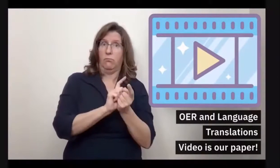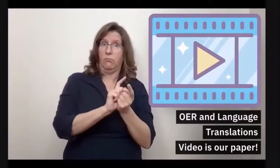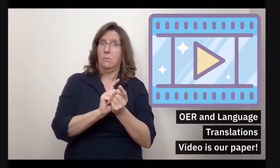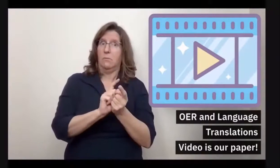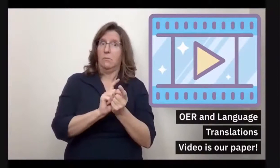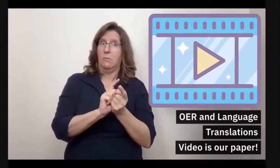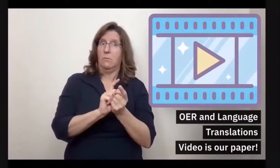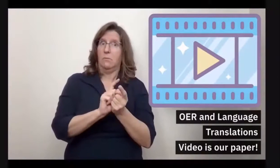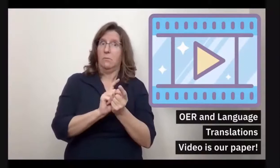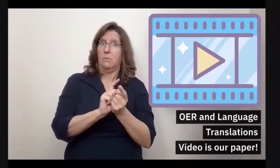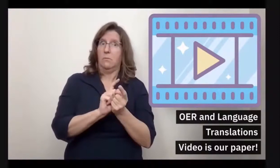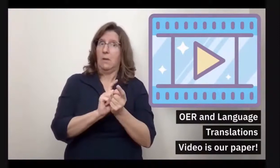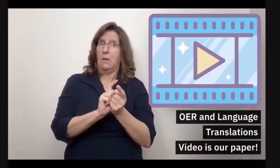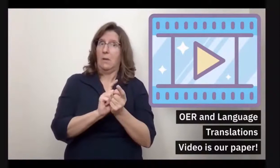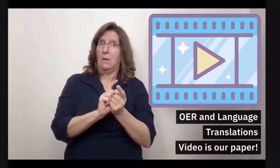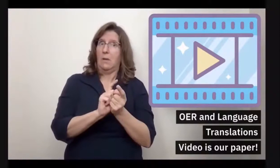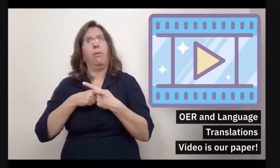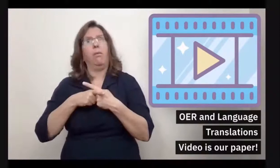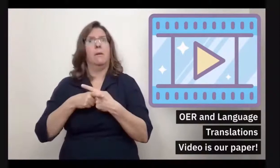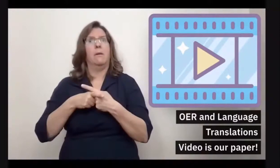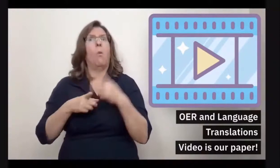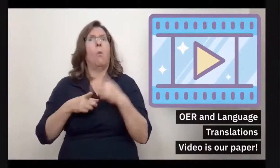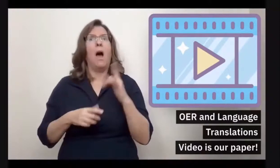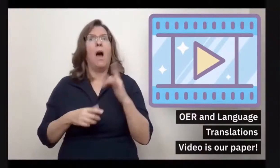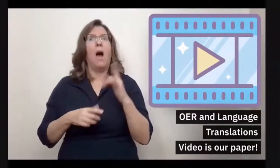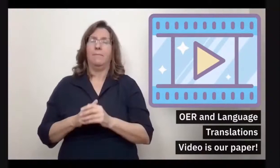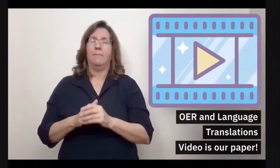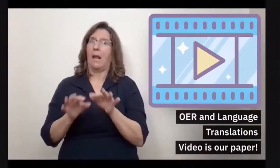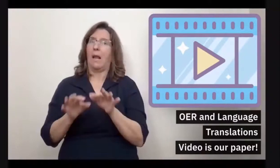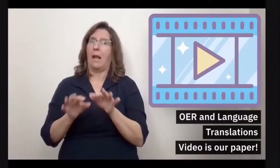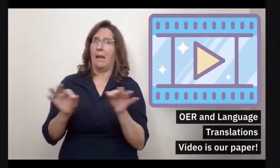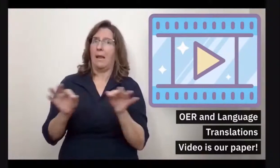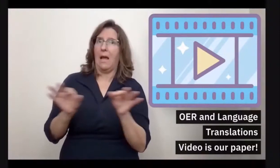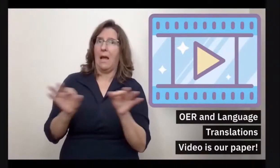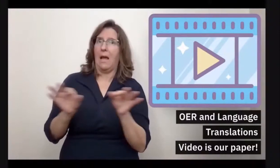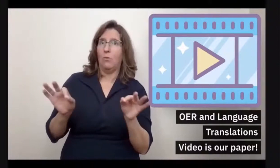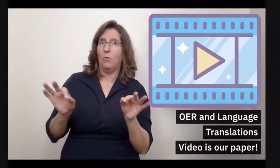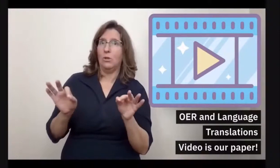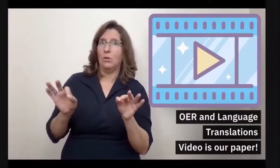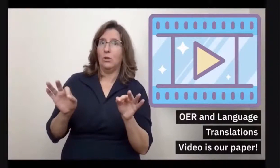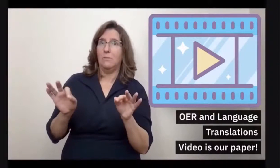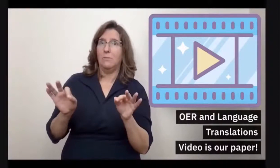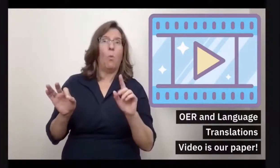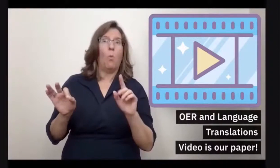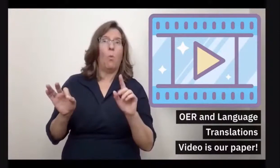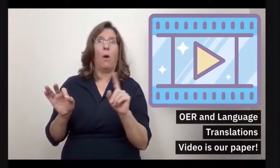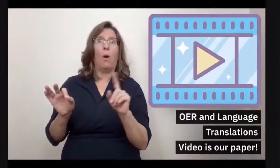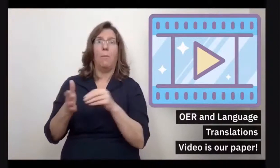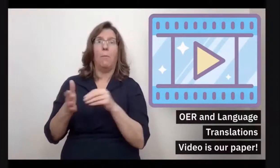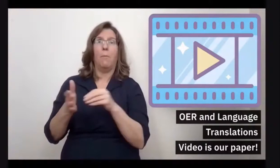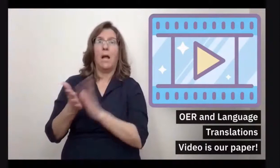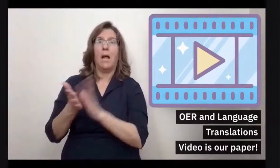audio, y el de lengua de señas usa videos, porque ese es como nuestro